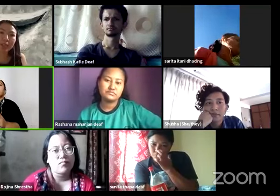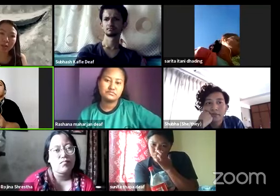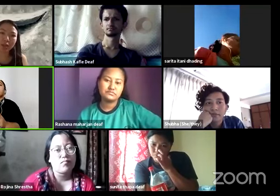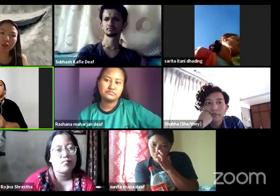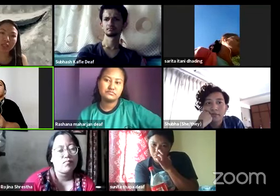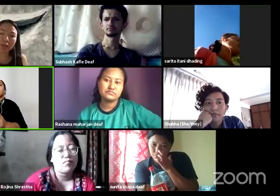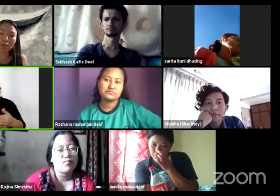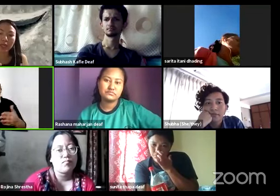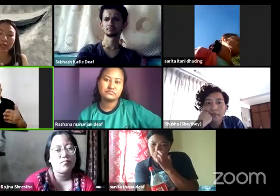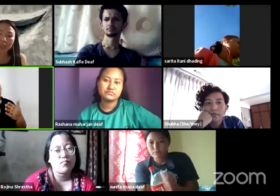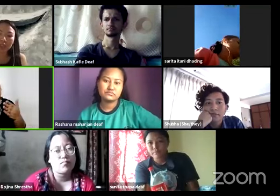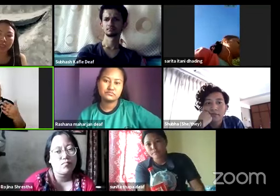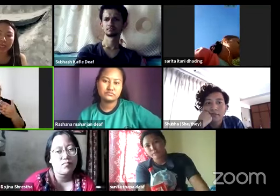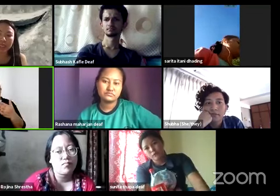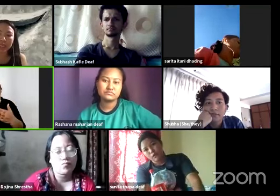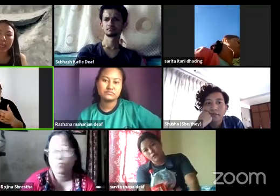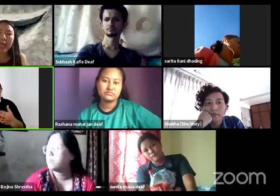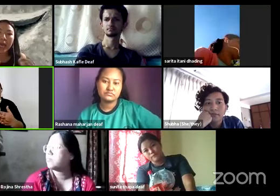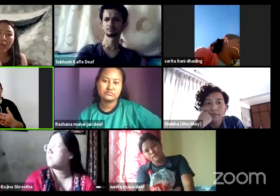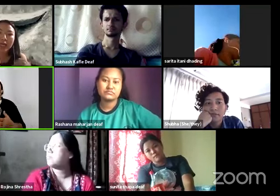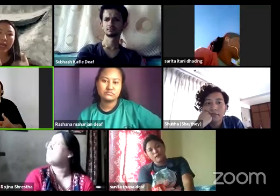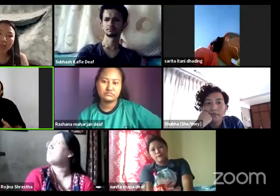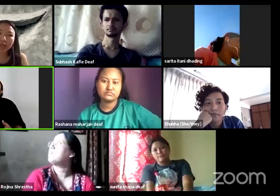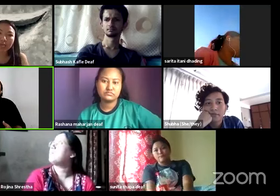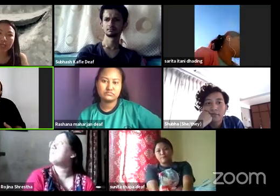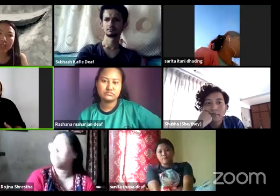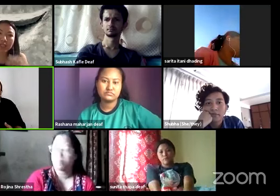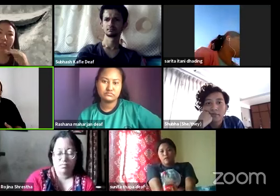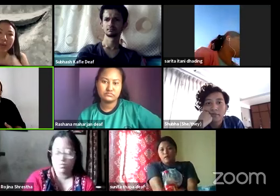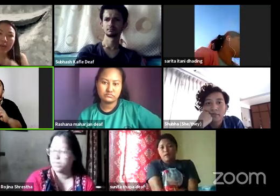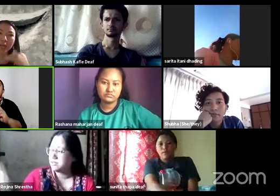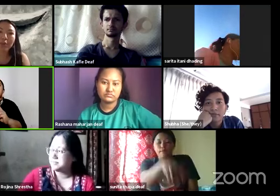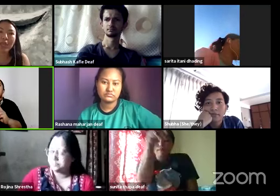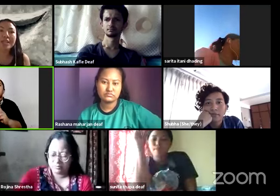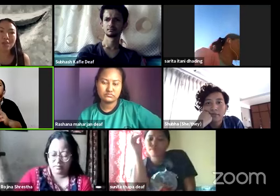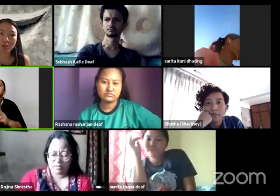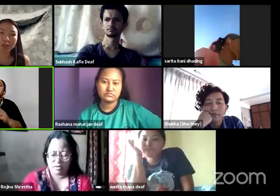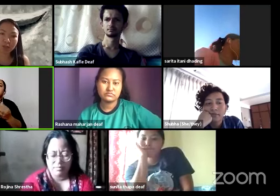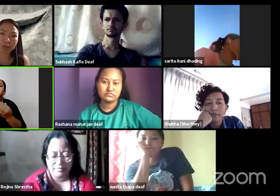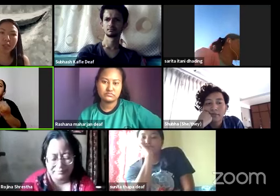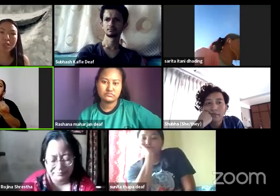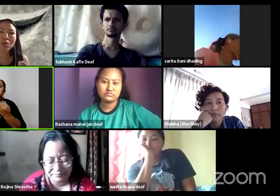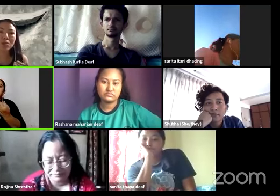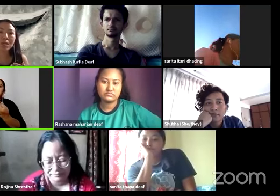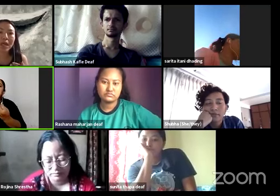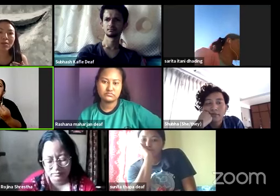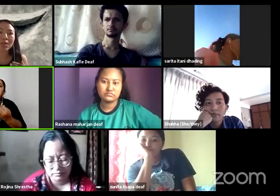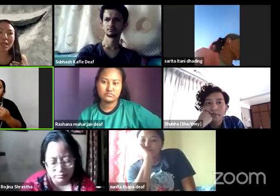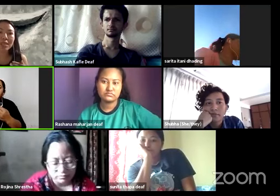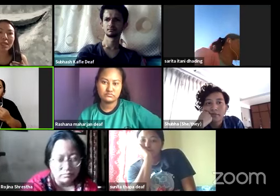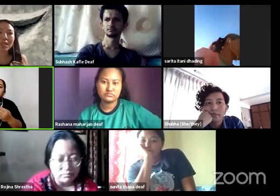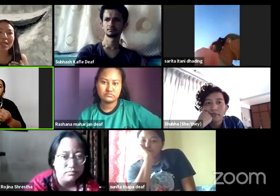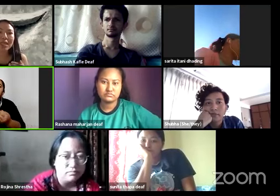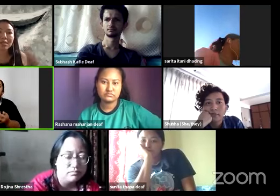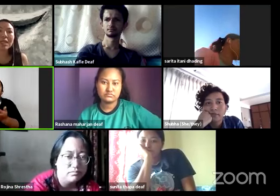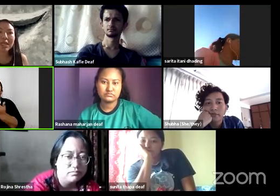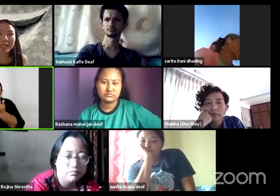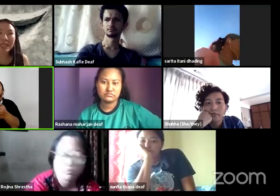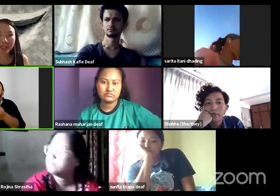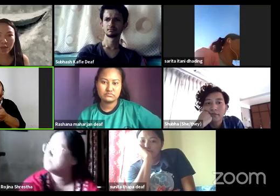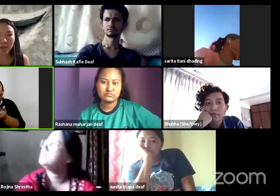भएका व्यक्तिहरूको अधिकारको कुरा गरिरहँदाखेरि आउने कार्यक्रमदेखि लिएर हाम्रा प्रयासहरूसँग पनि जोडेर आउने कुरा चाहिँ